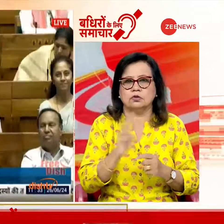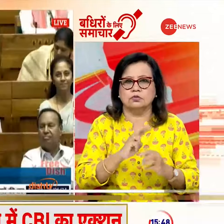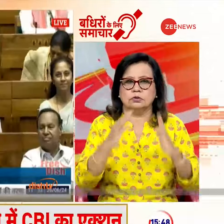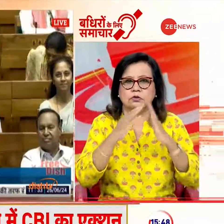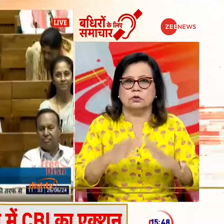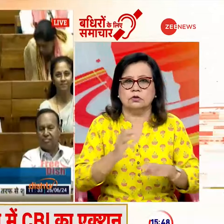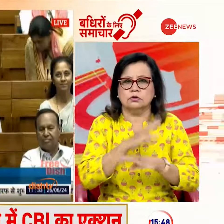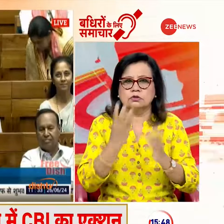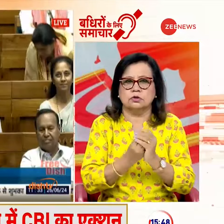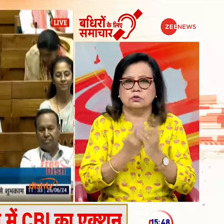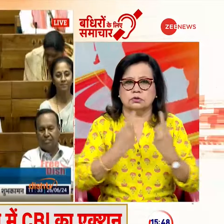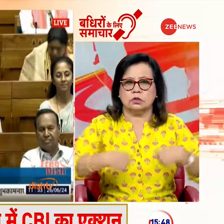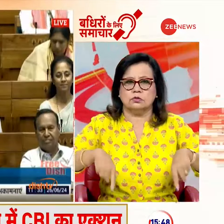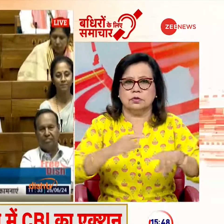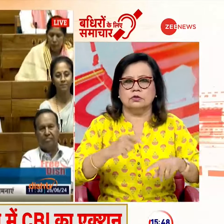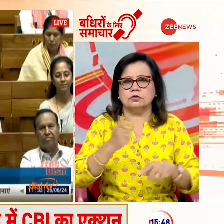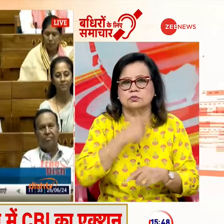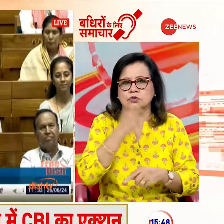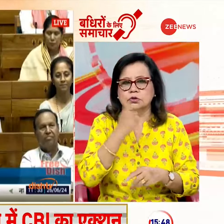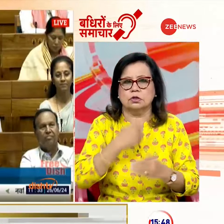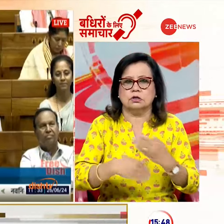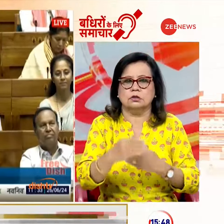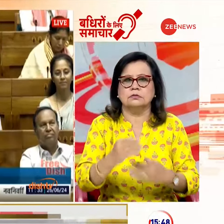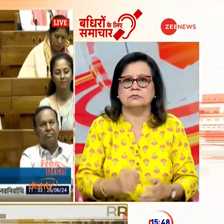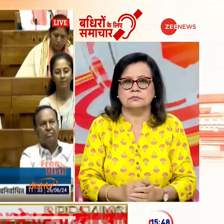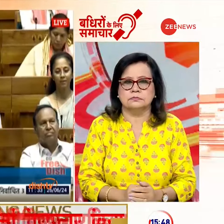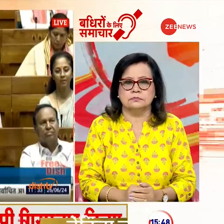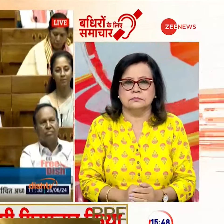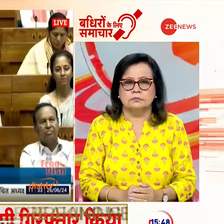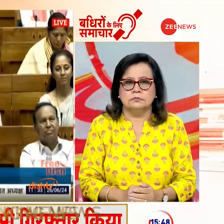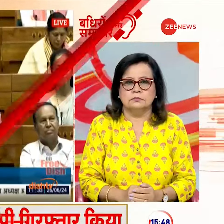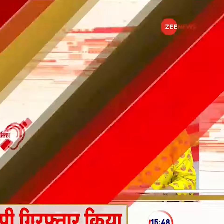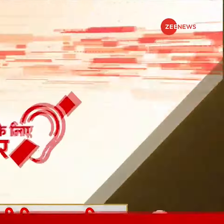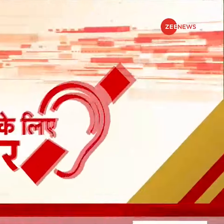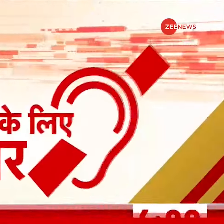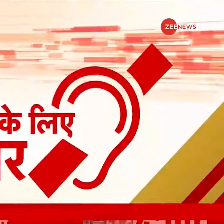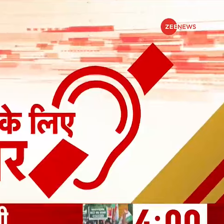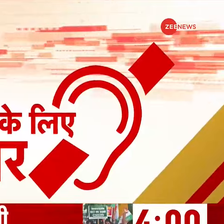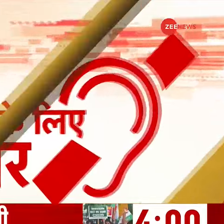के दोनों सदनों के संयुक्त सत्र को संबोधित किया।